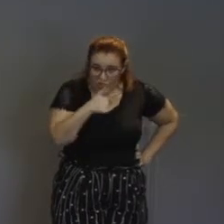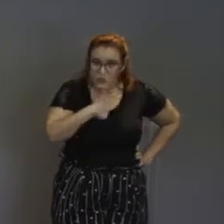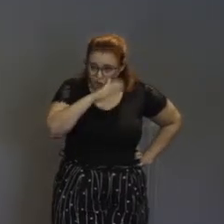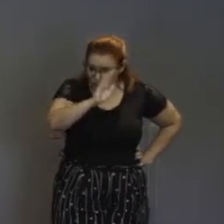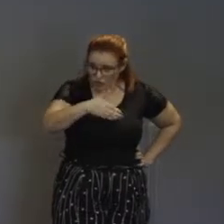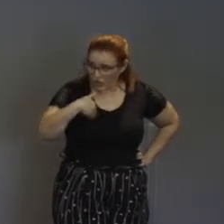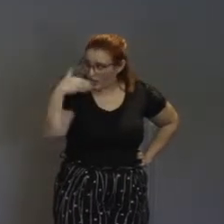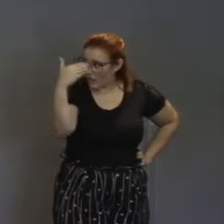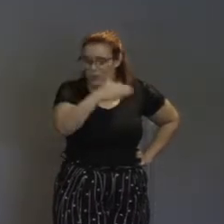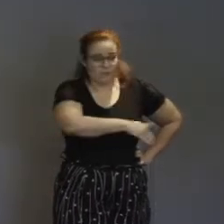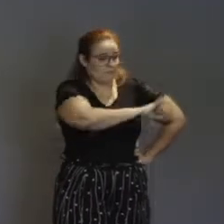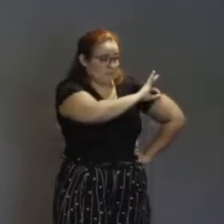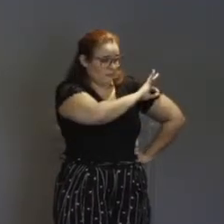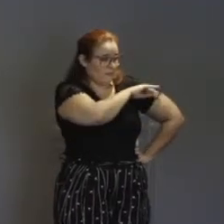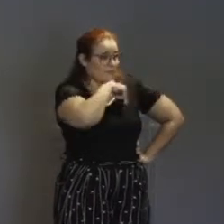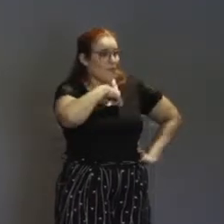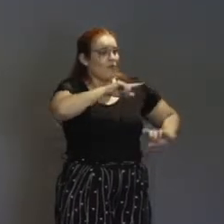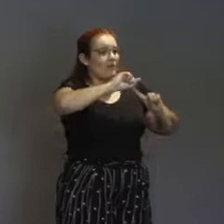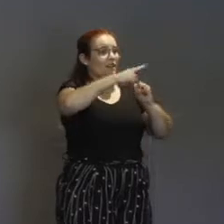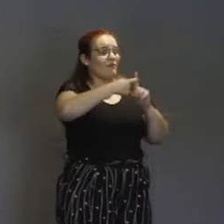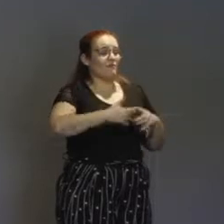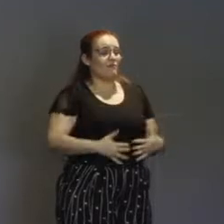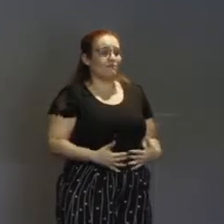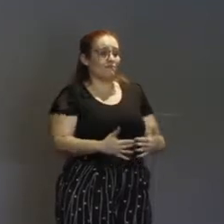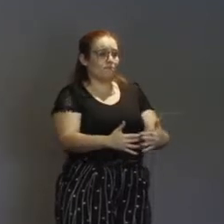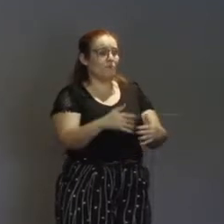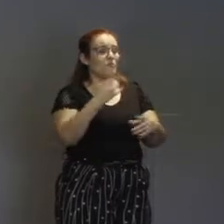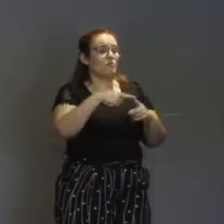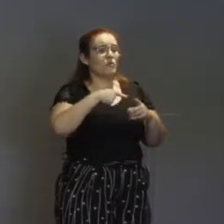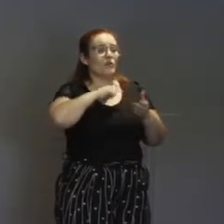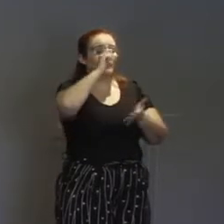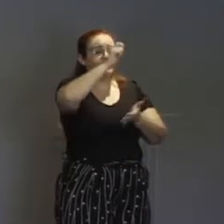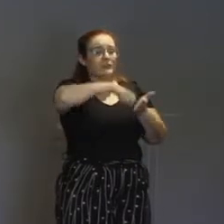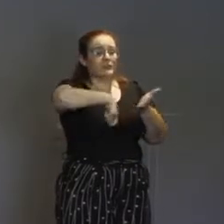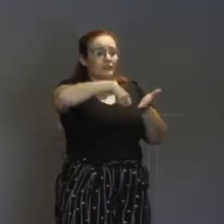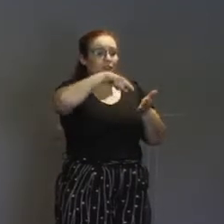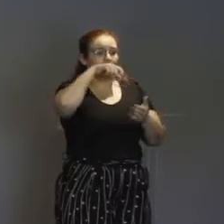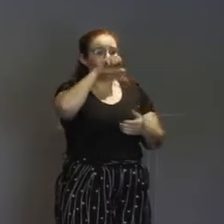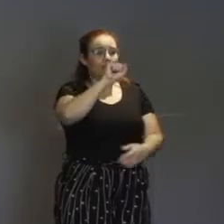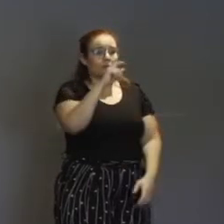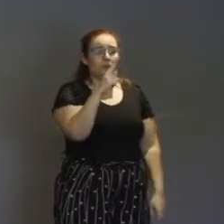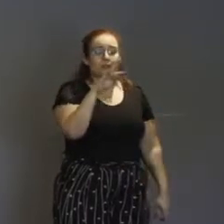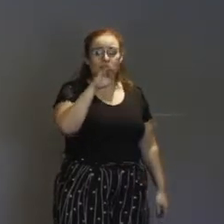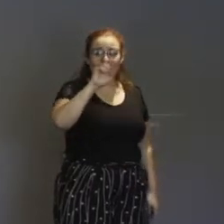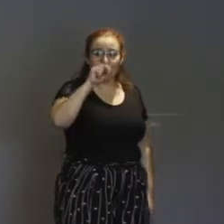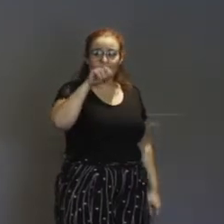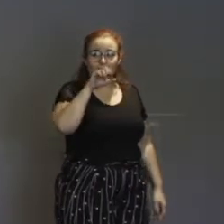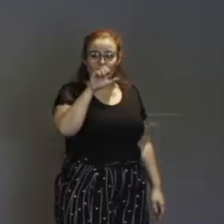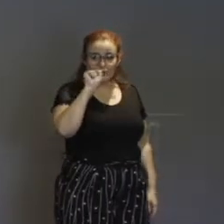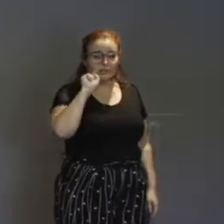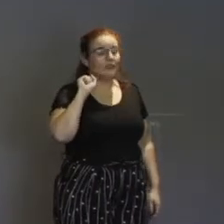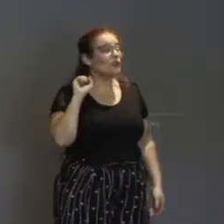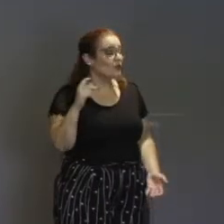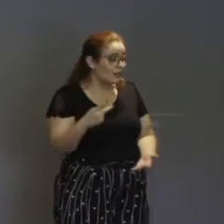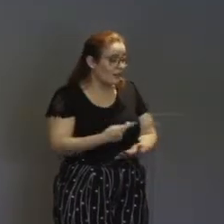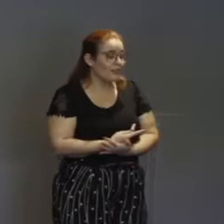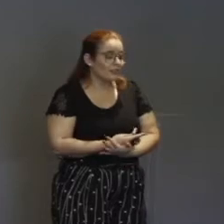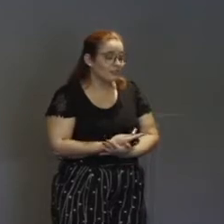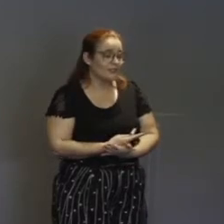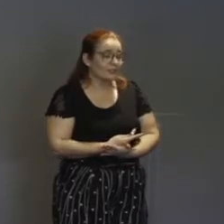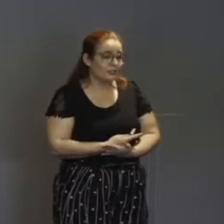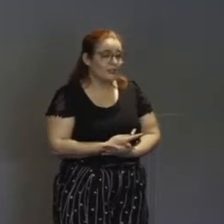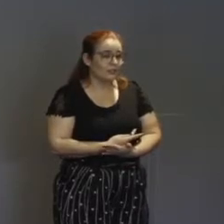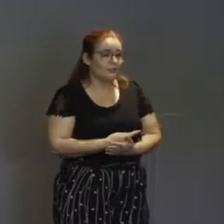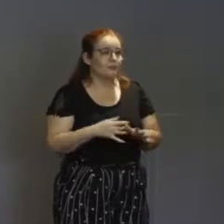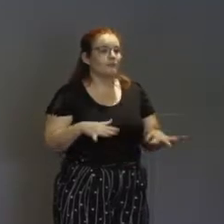polícia, grávida com a barriga desse tamanho, por conta de uma coisa que eu assinei na chefia de gabinete da SP Trans. Então, isso acontece. Né? Qual o